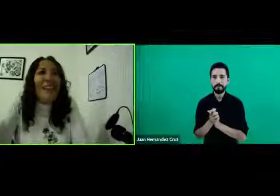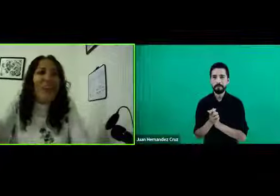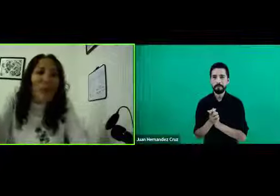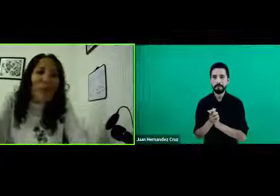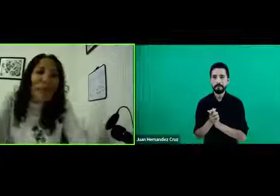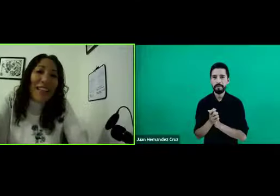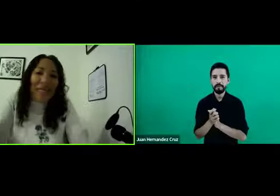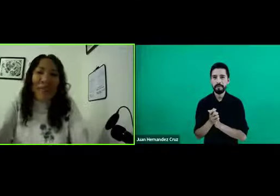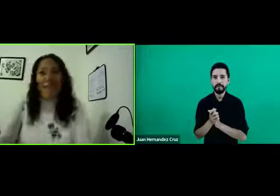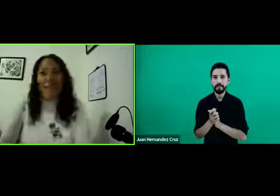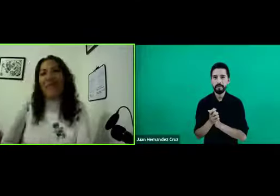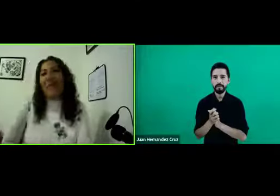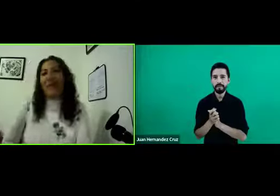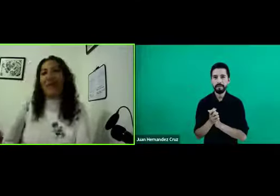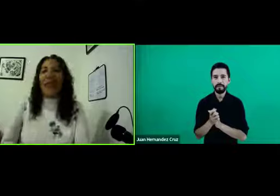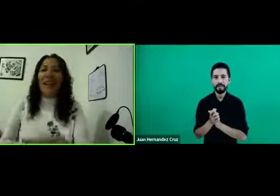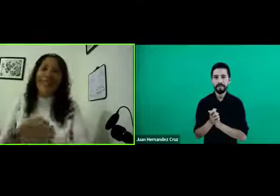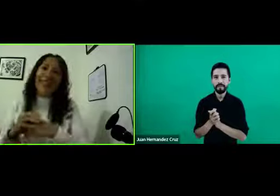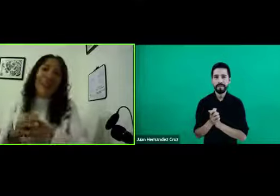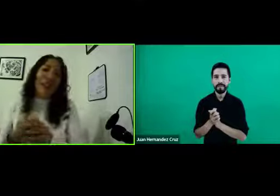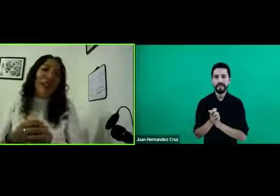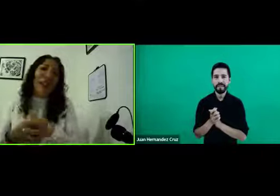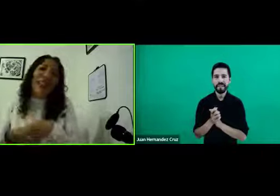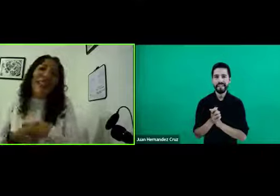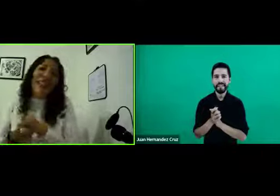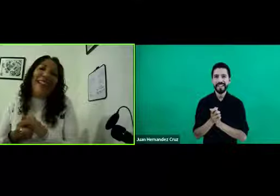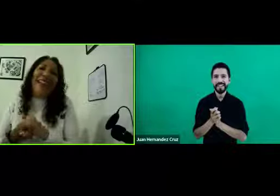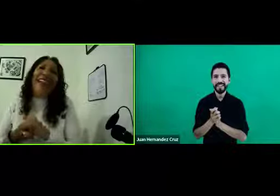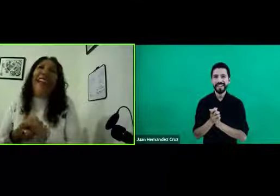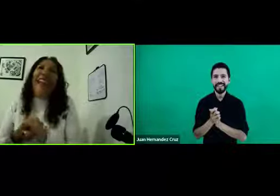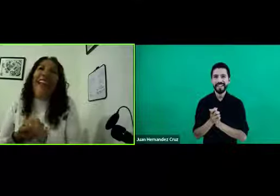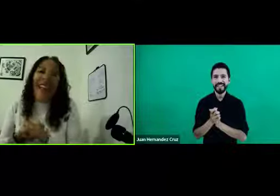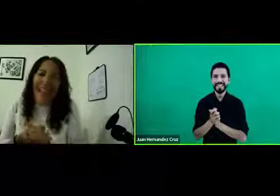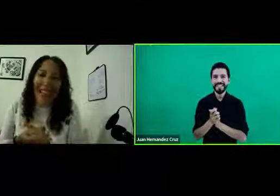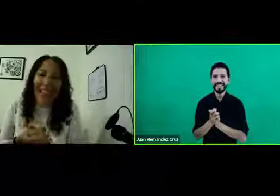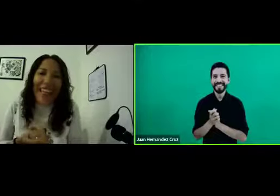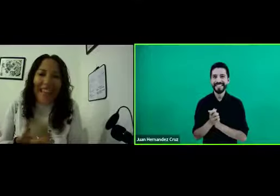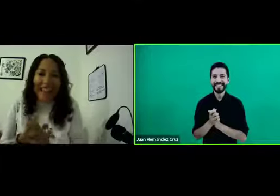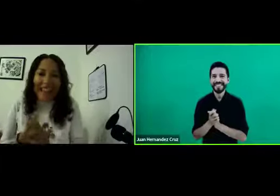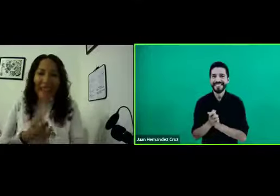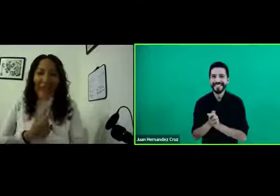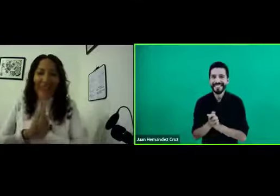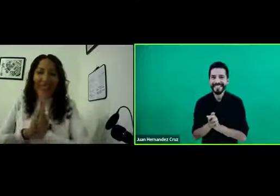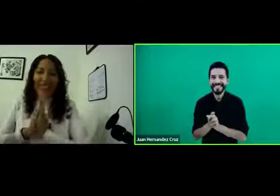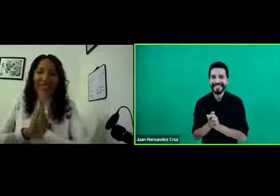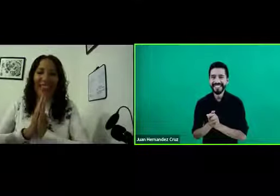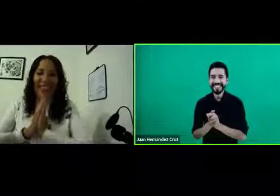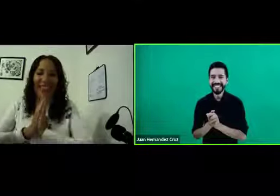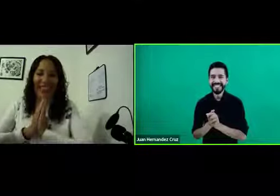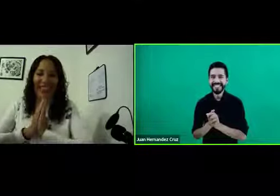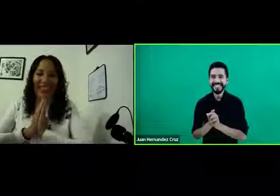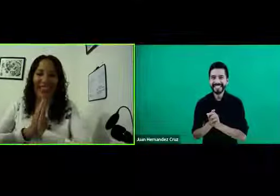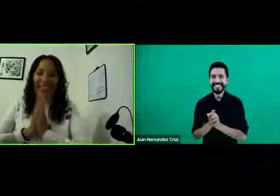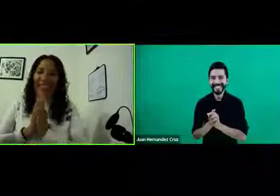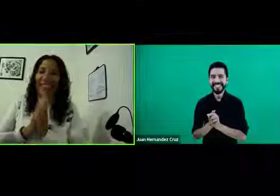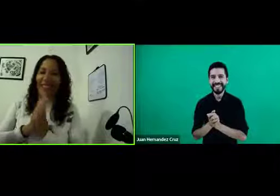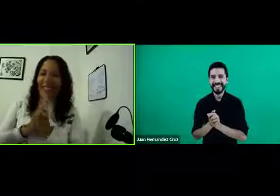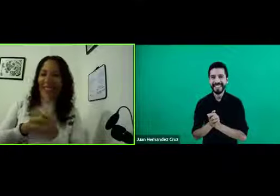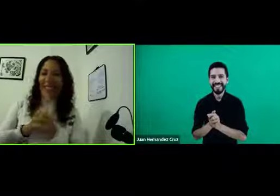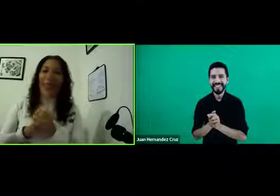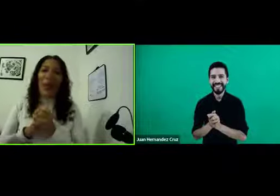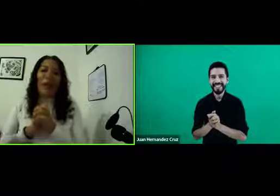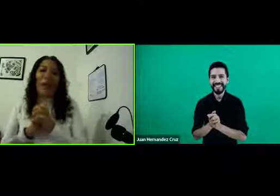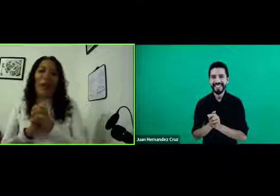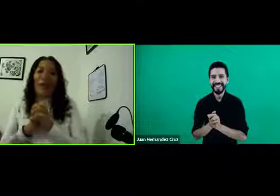¿Y nos podrías dar un ejemplo? Ya sé que igual en este proceso de timidez que tienes, igual